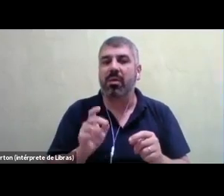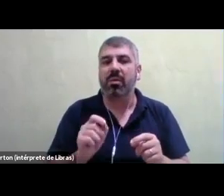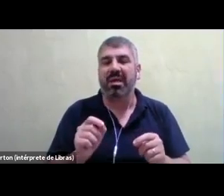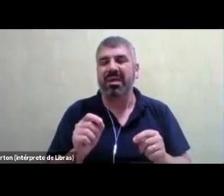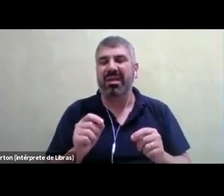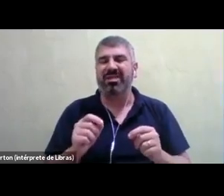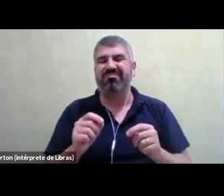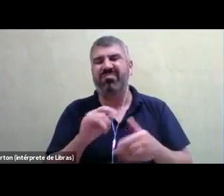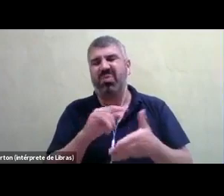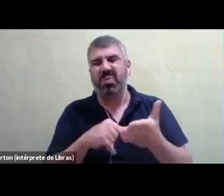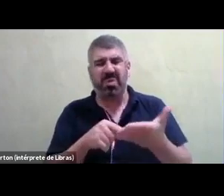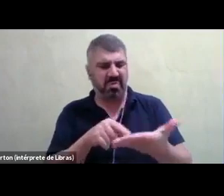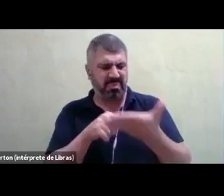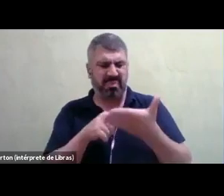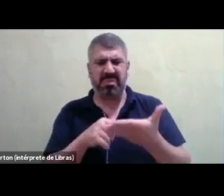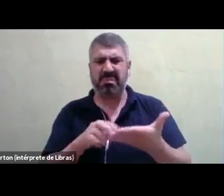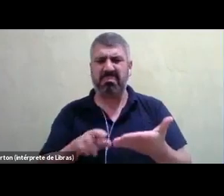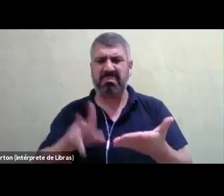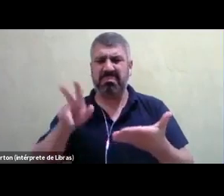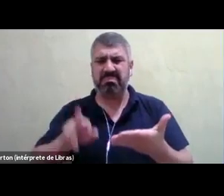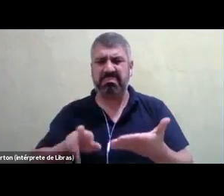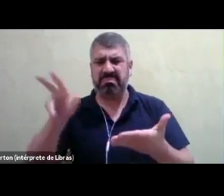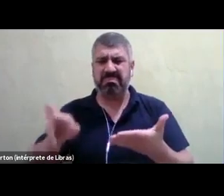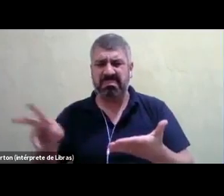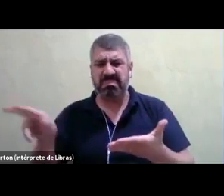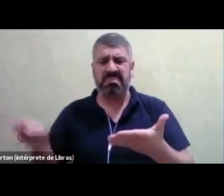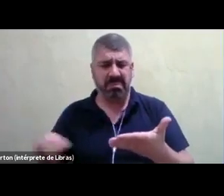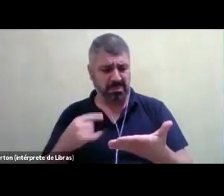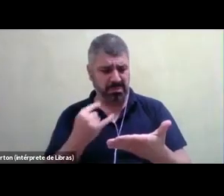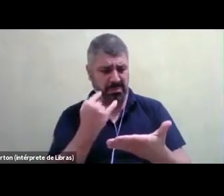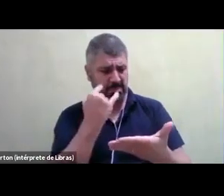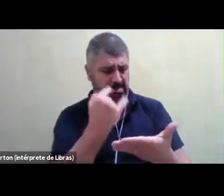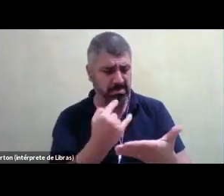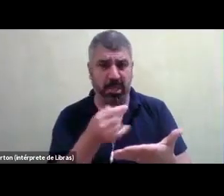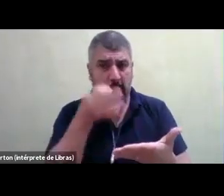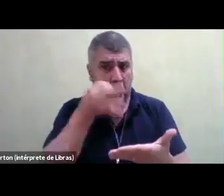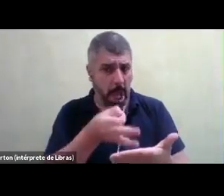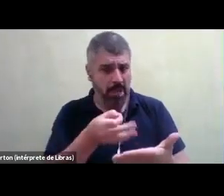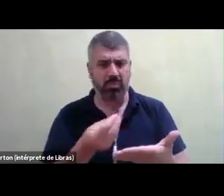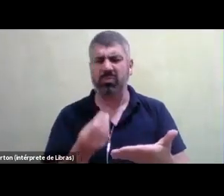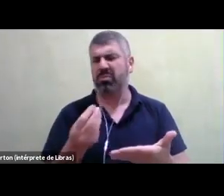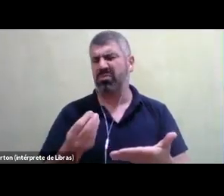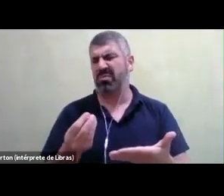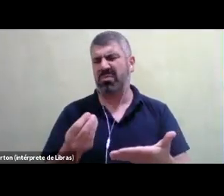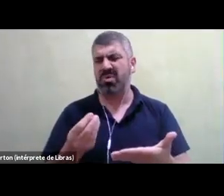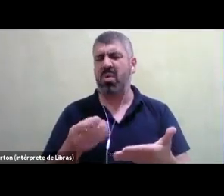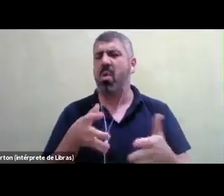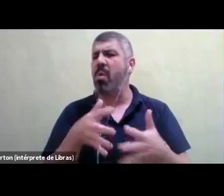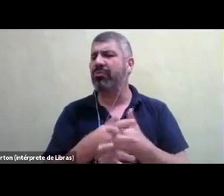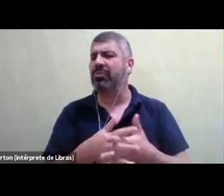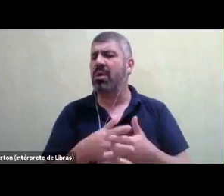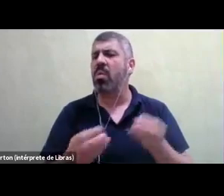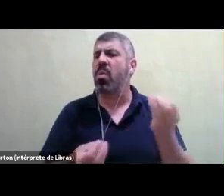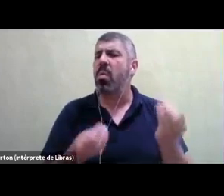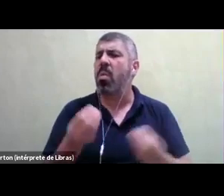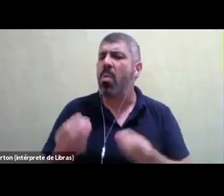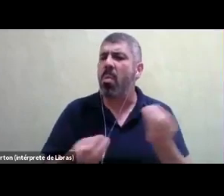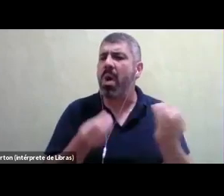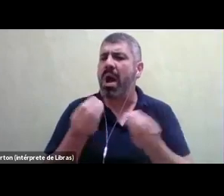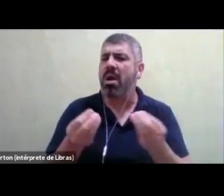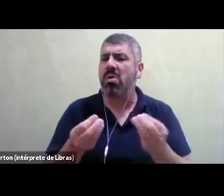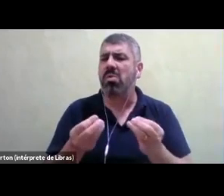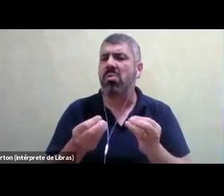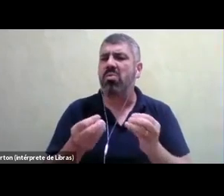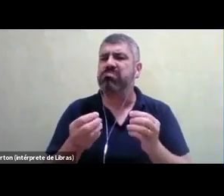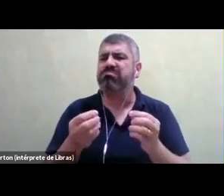documento, o que também nos deixa bastante confusos em relação a qual concepção teórica